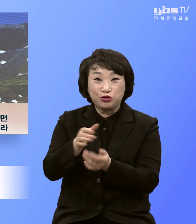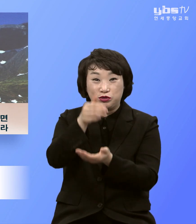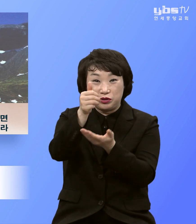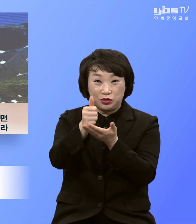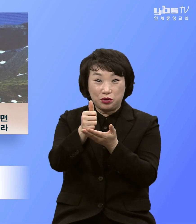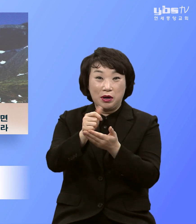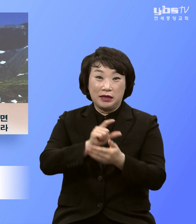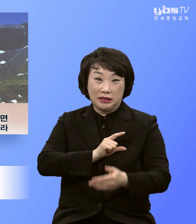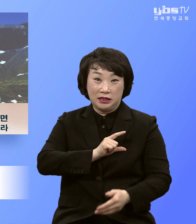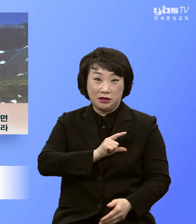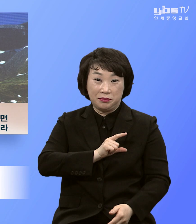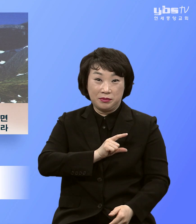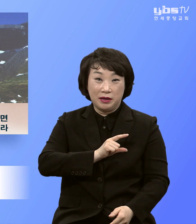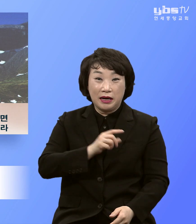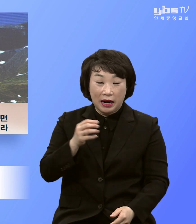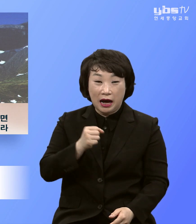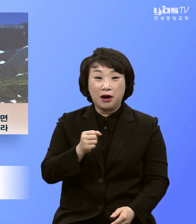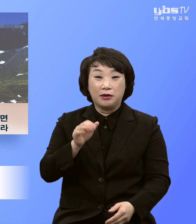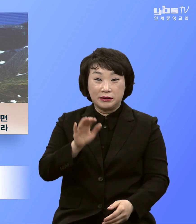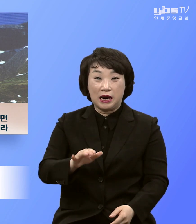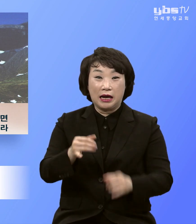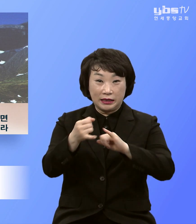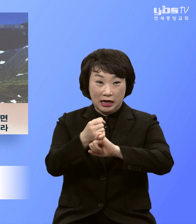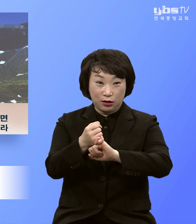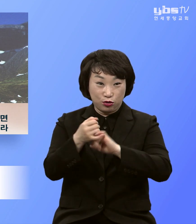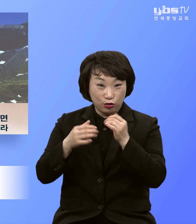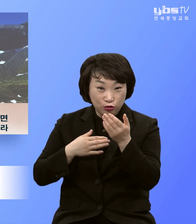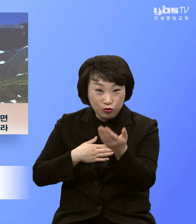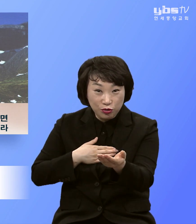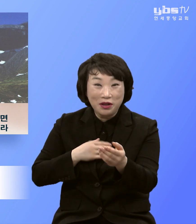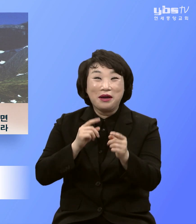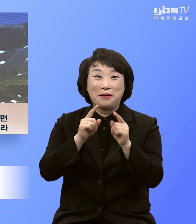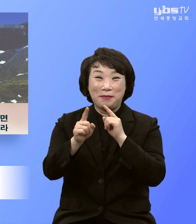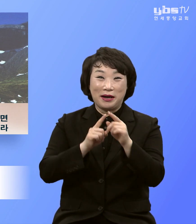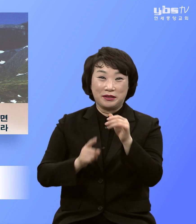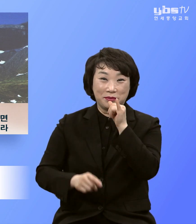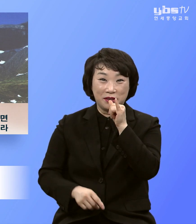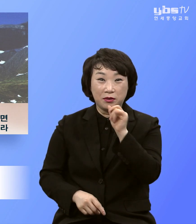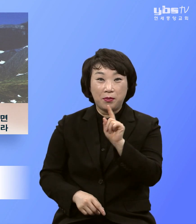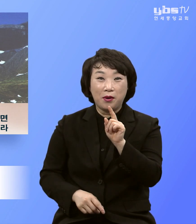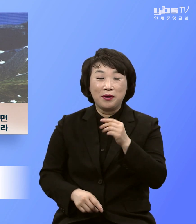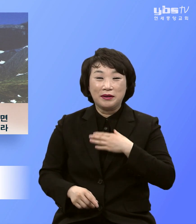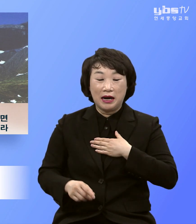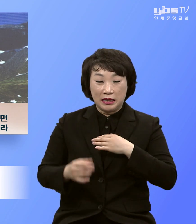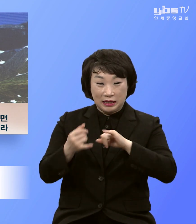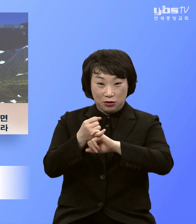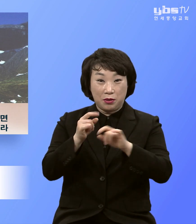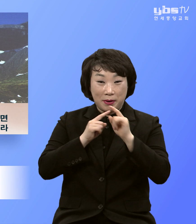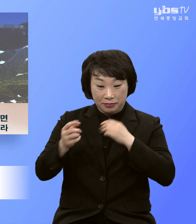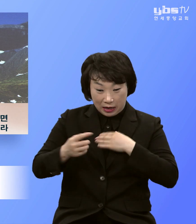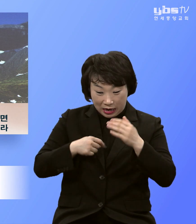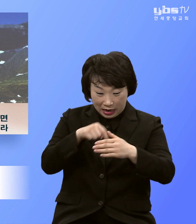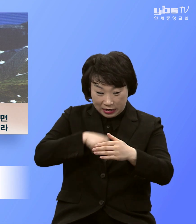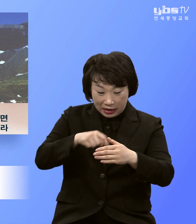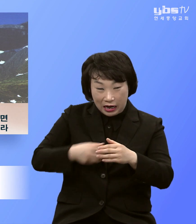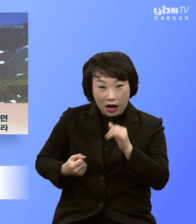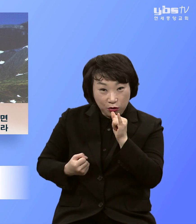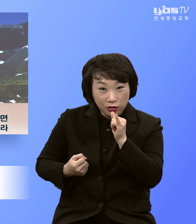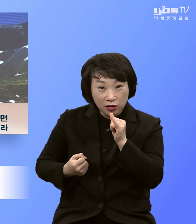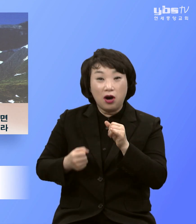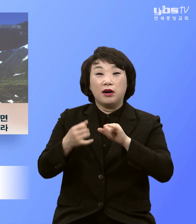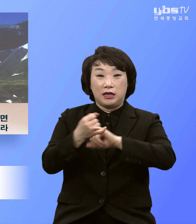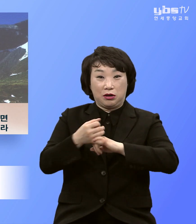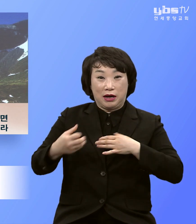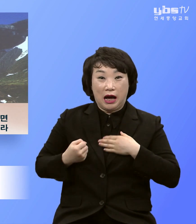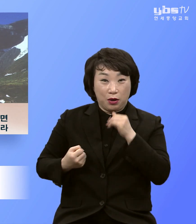예수의 이름으로 내가 약속한 말씀이 내 안에 있다면 약속을